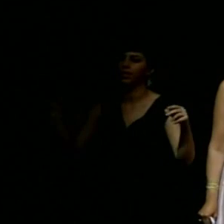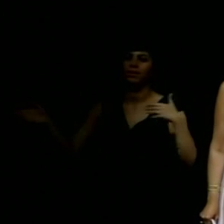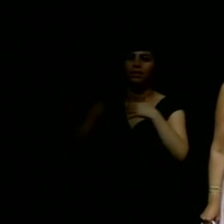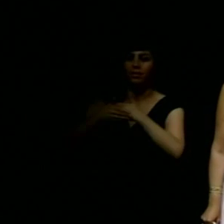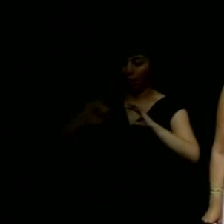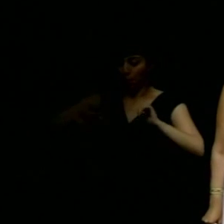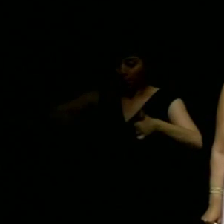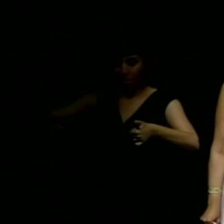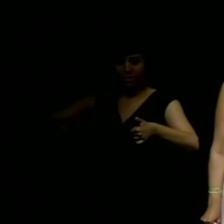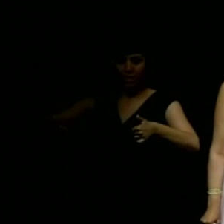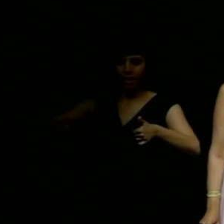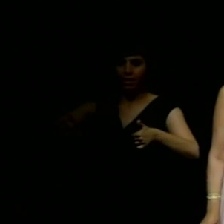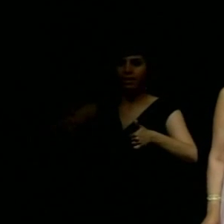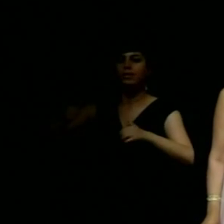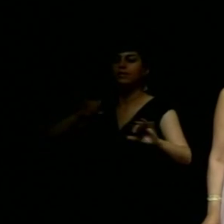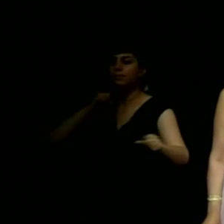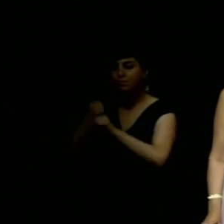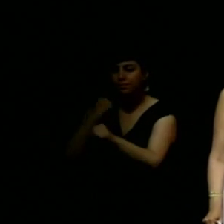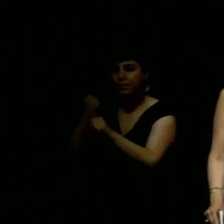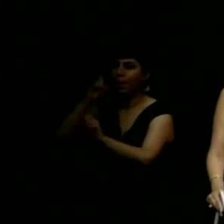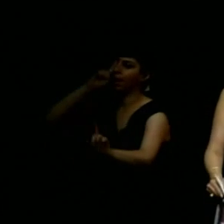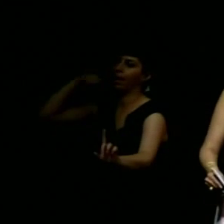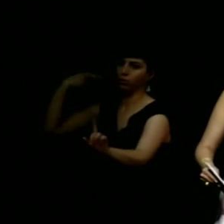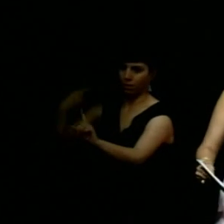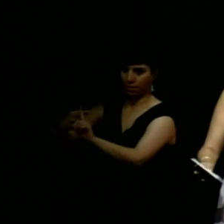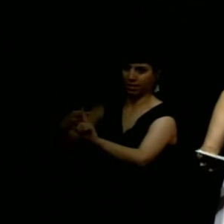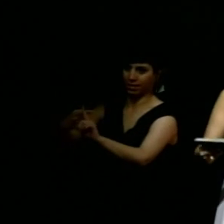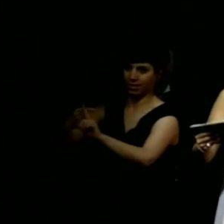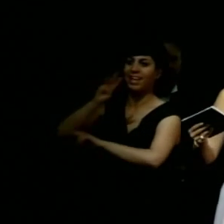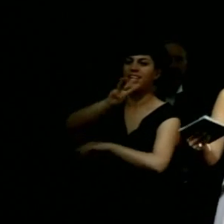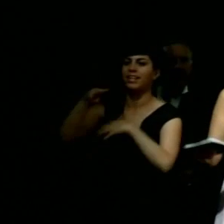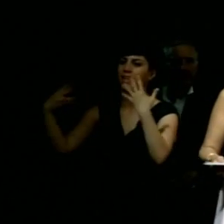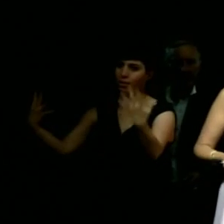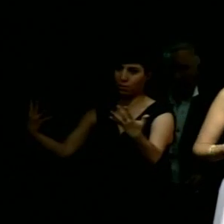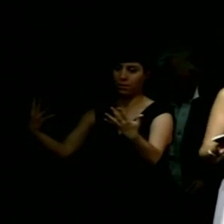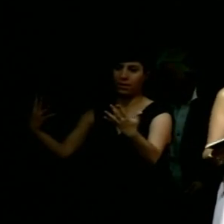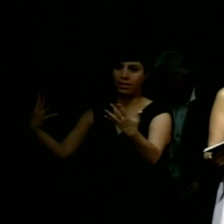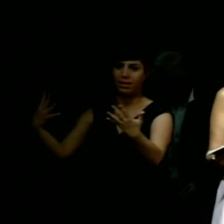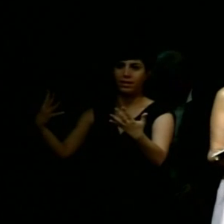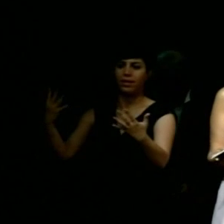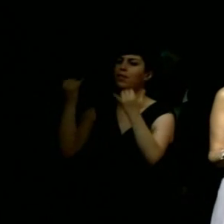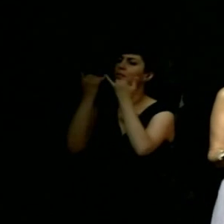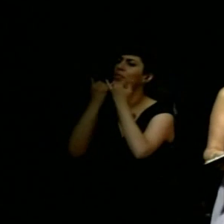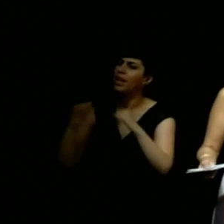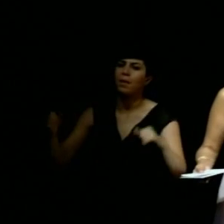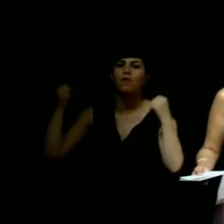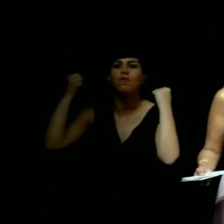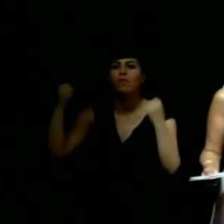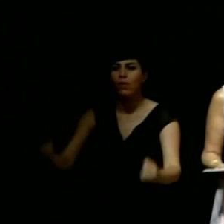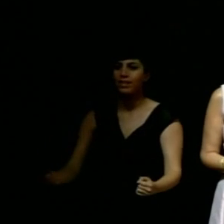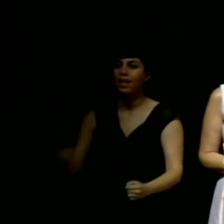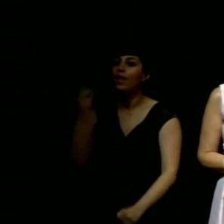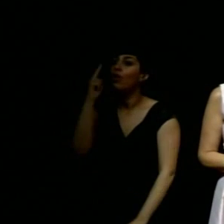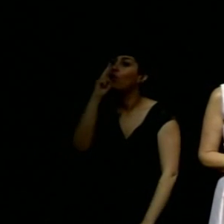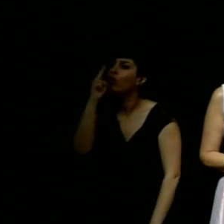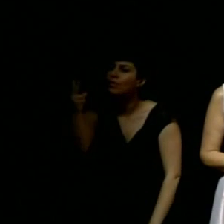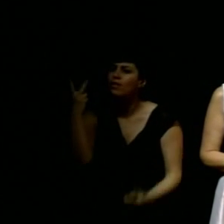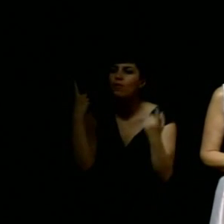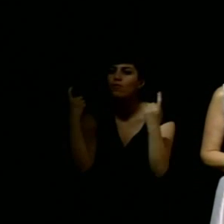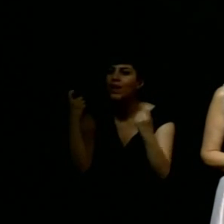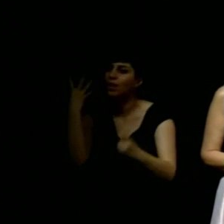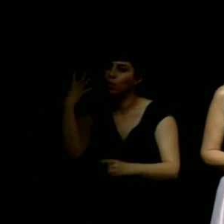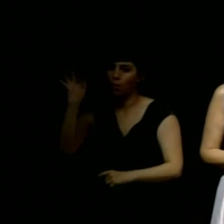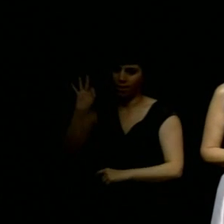empezamos ya a trabajar para la 39ª y tendremos que celebrar por todo lo alto, que ya solo nos quedan dos para